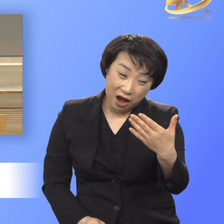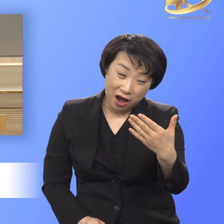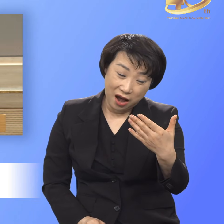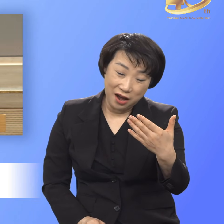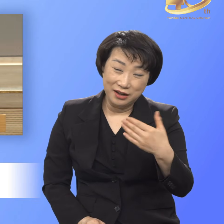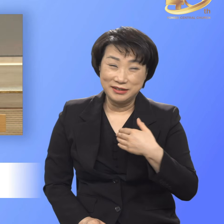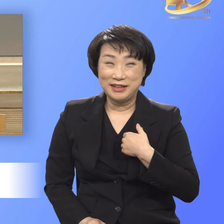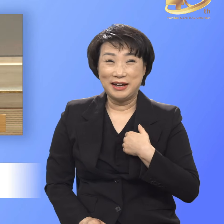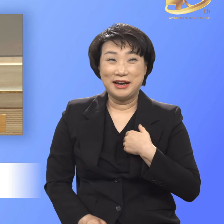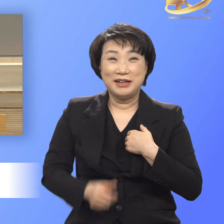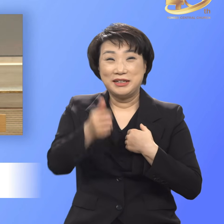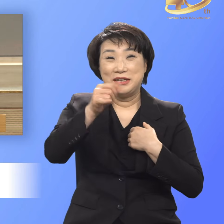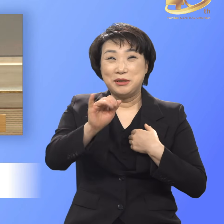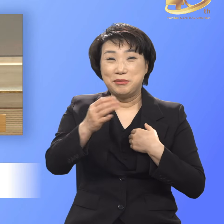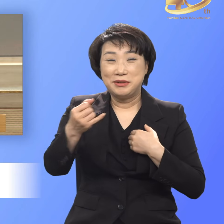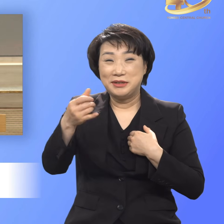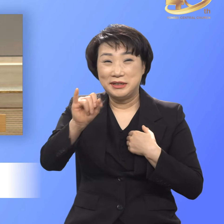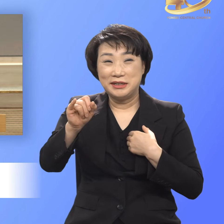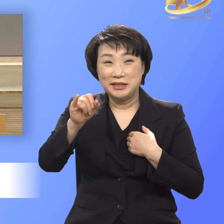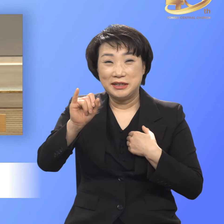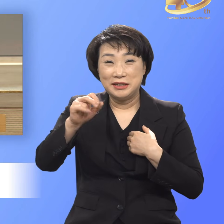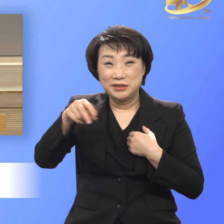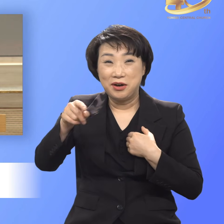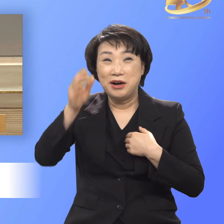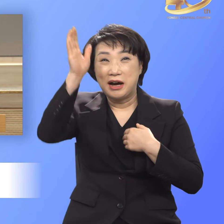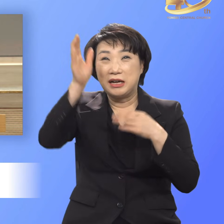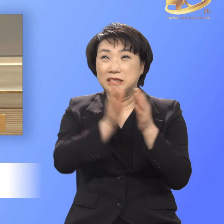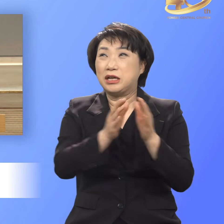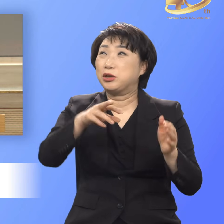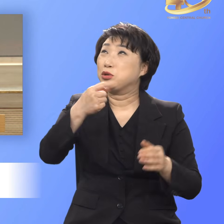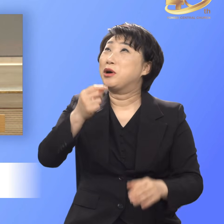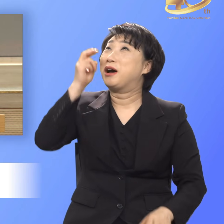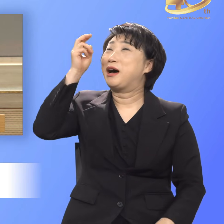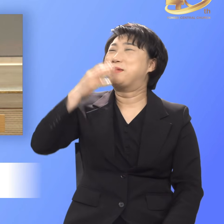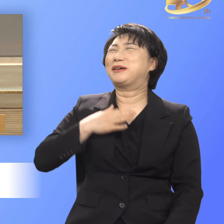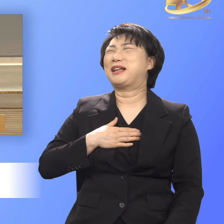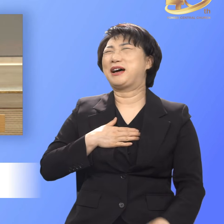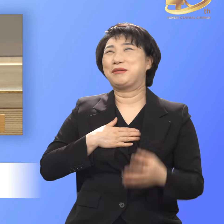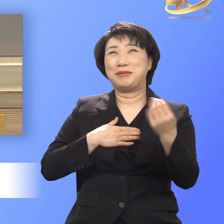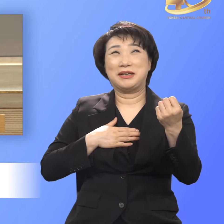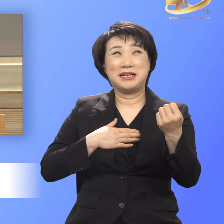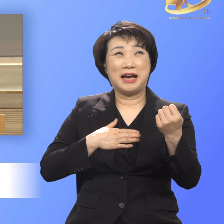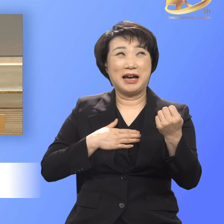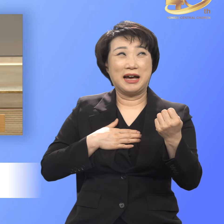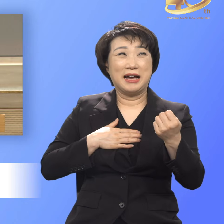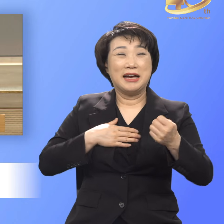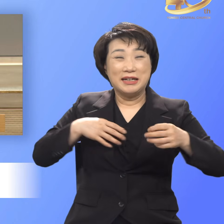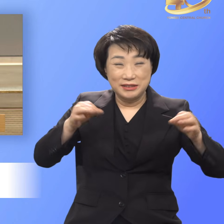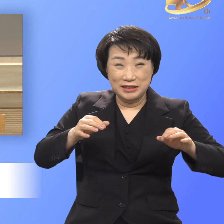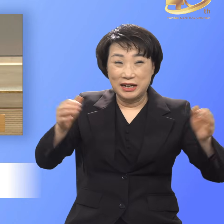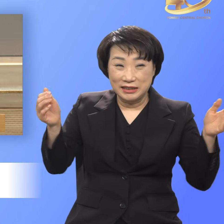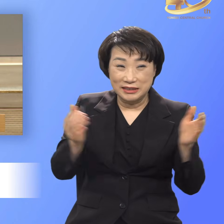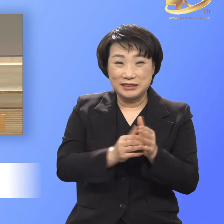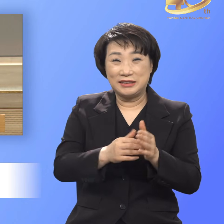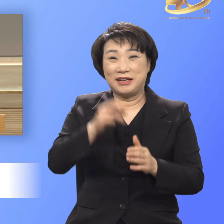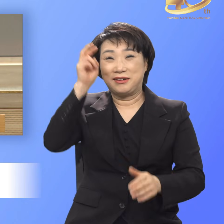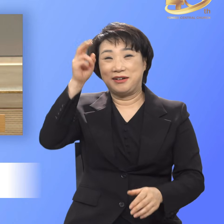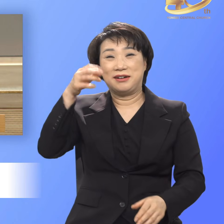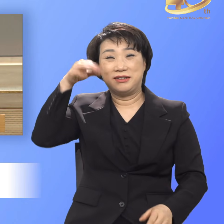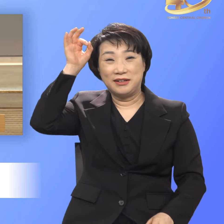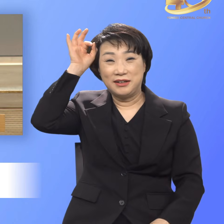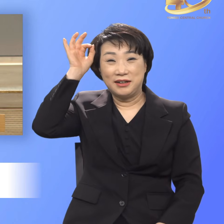내가 히브리서 강의를 시작했어도 아마 몇 장 하다 끝냈을 것 같다 이 생각이